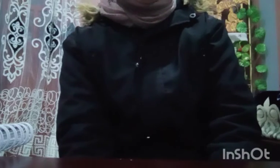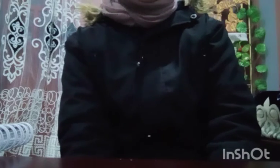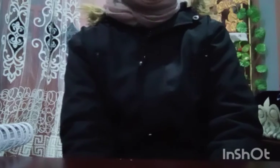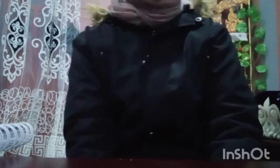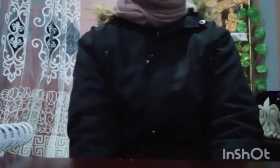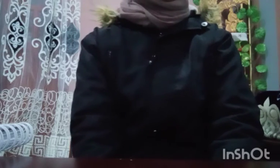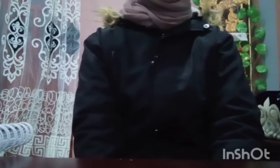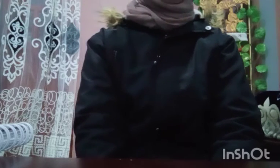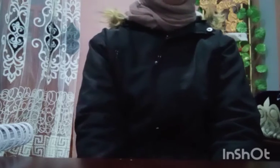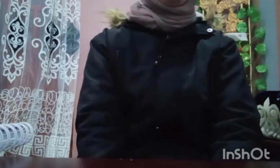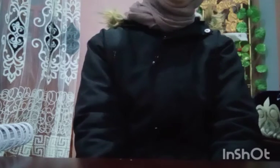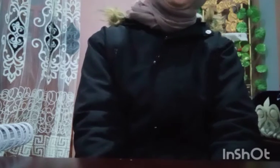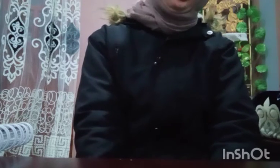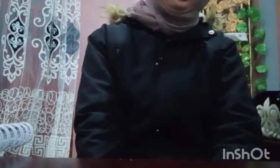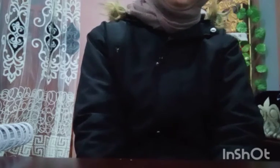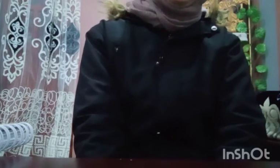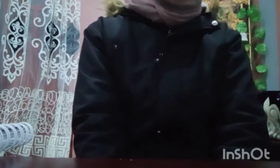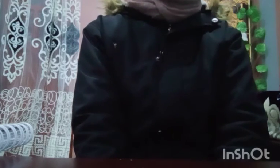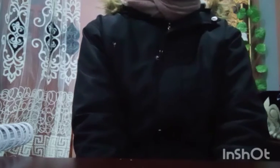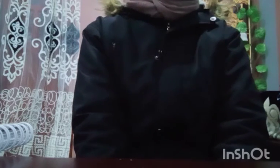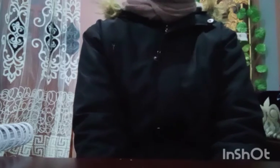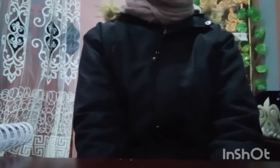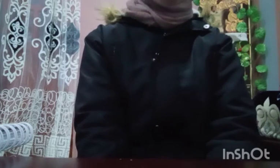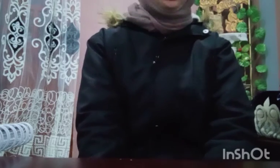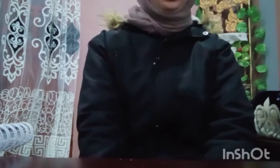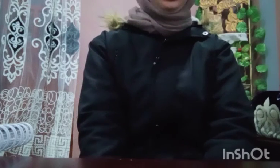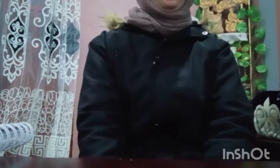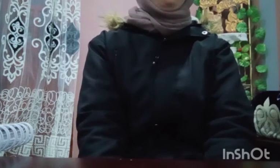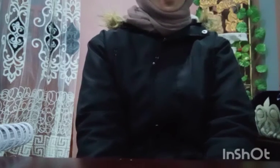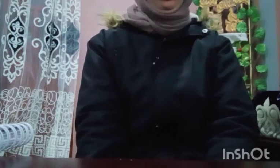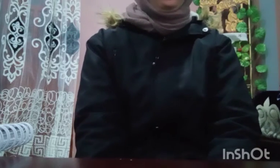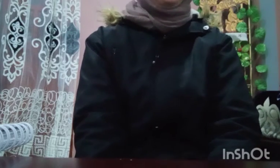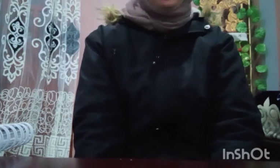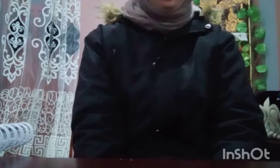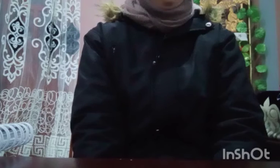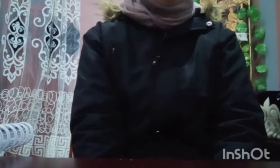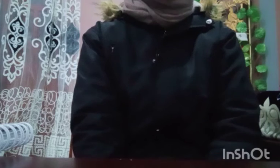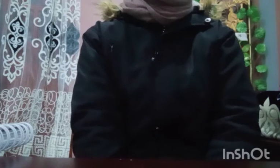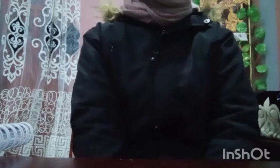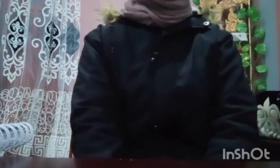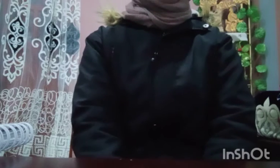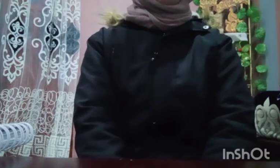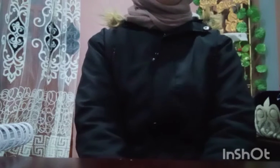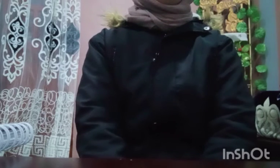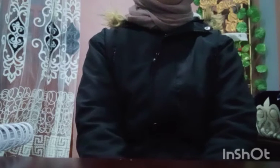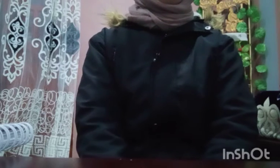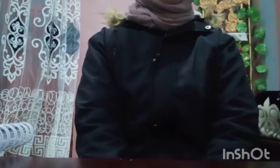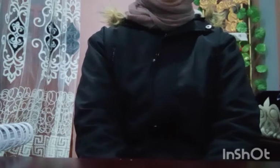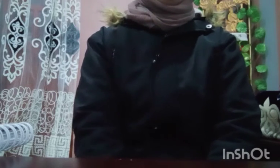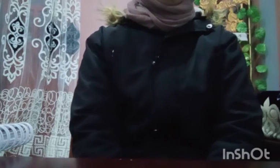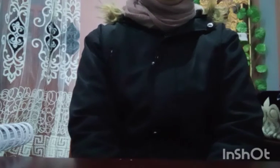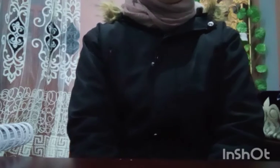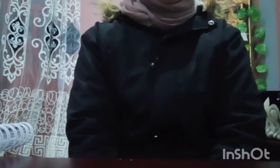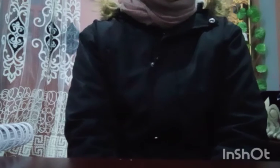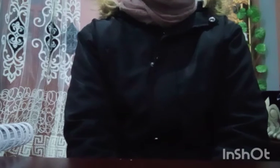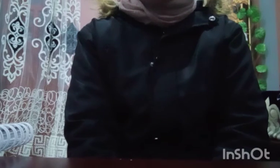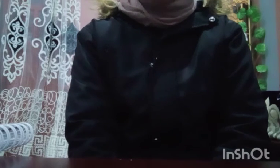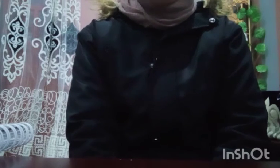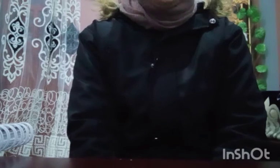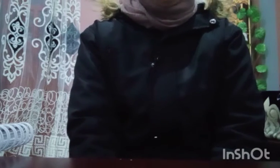تجربات كنت متمنية اني نديرها، اني نكون استاذة وفعلا تحققت. 2021 غيرت تفكيري،